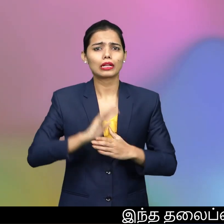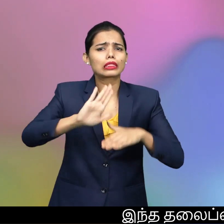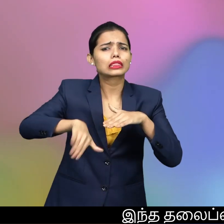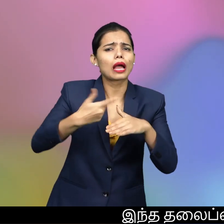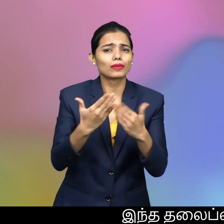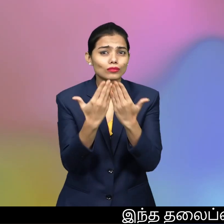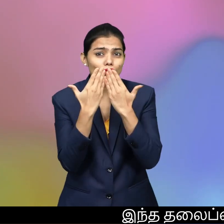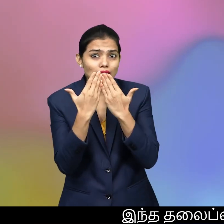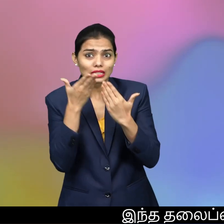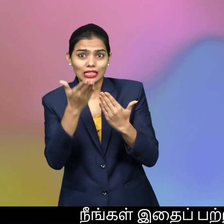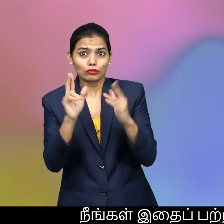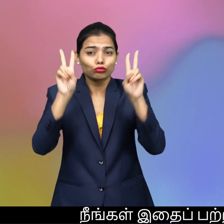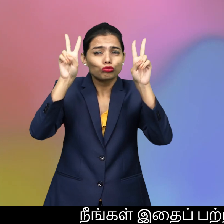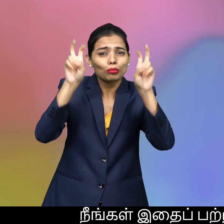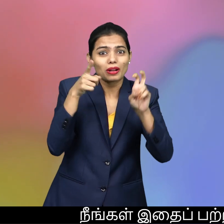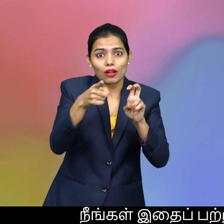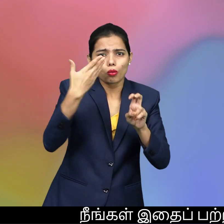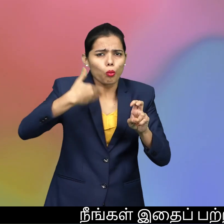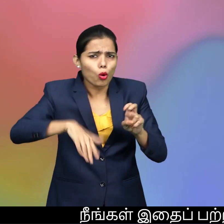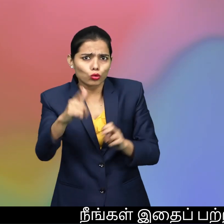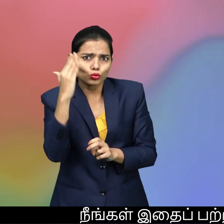இந்த தலைப்பை படித்த பிறகு நீங்கள் இதை பற்றி அறிந்து கொள்வீர்கள்.